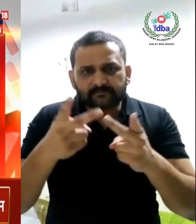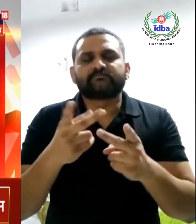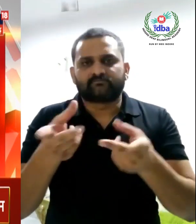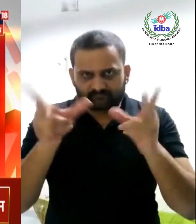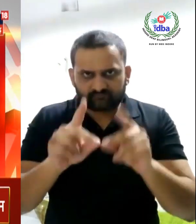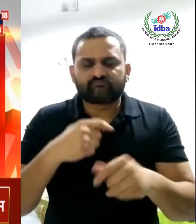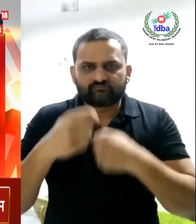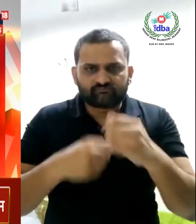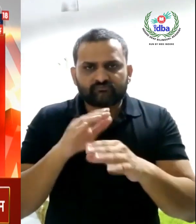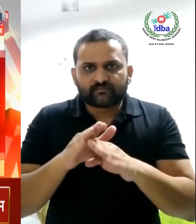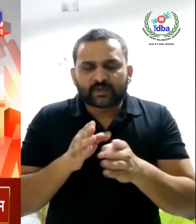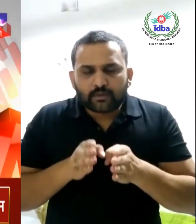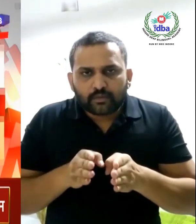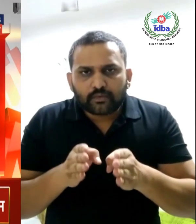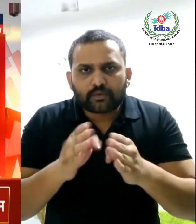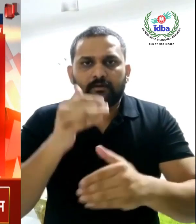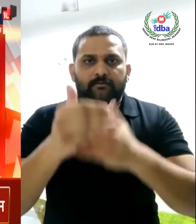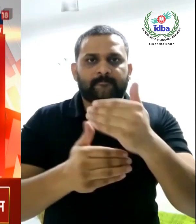पुनः पटरी पर लेकर आना,